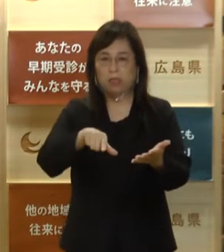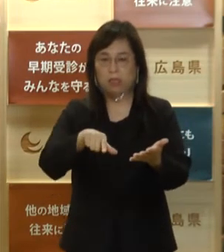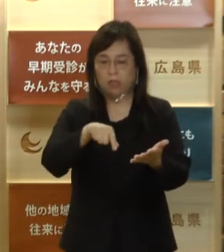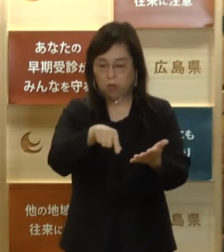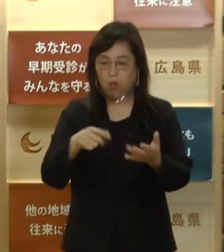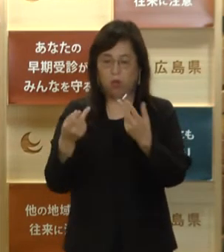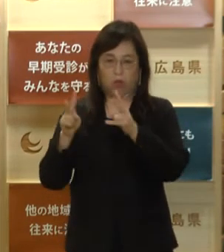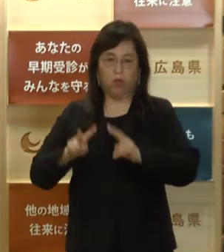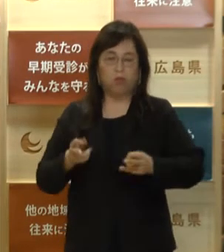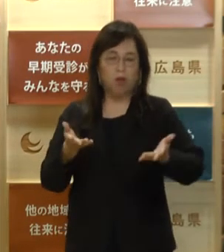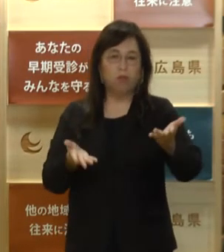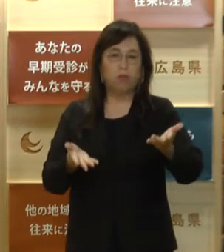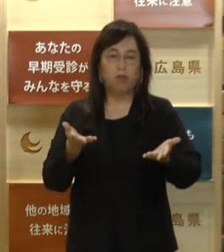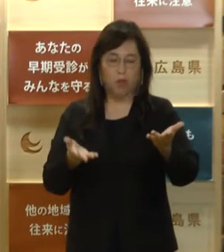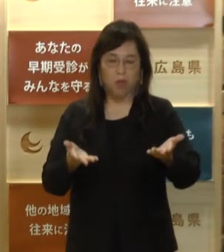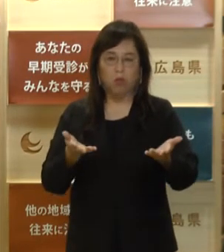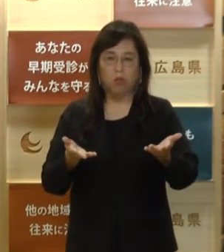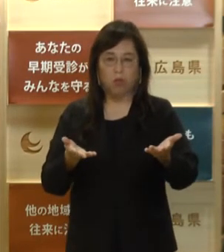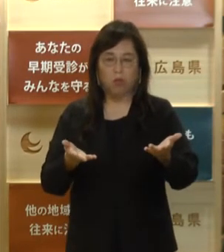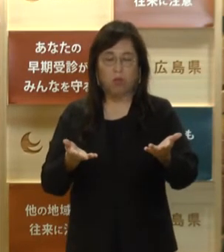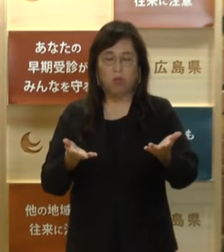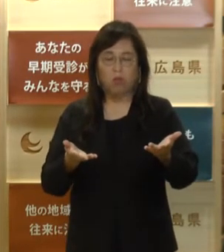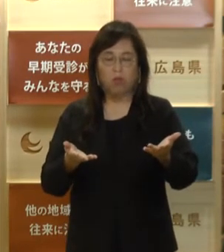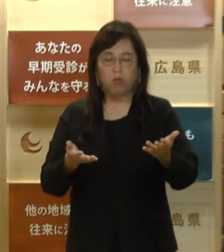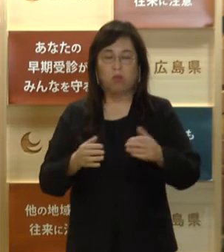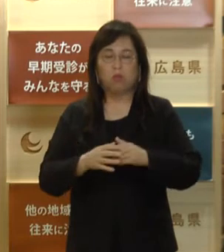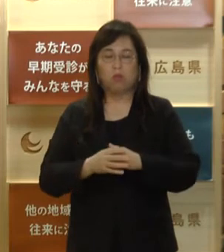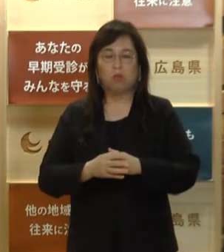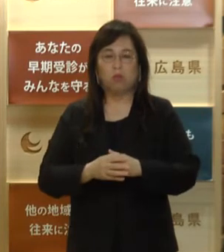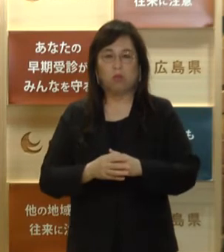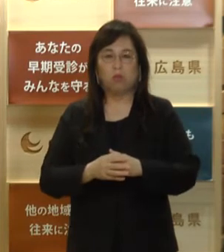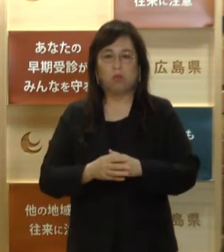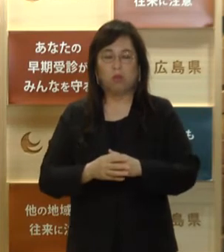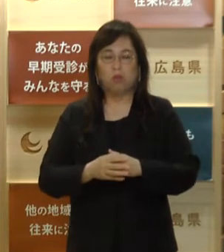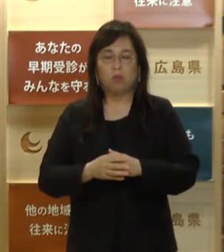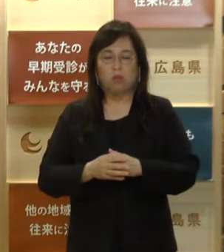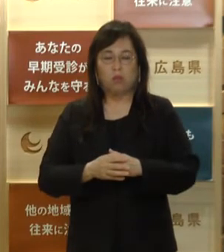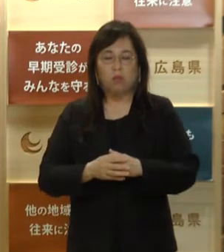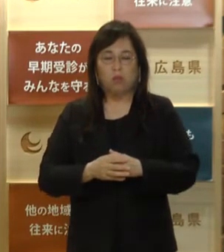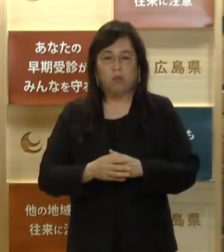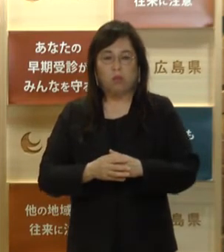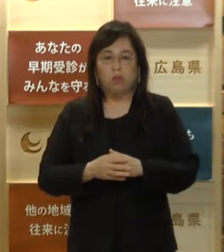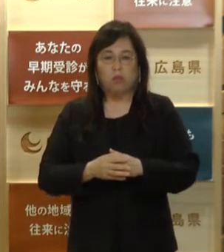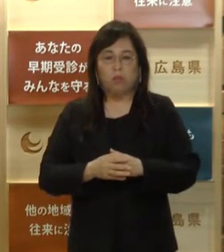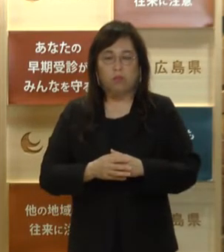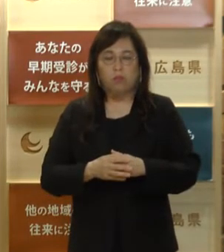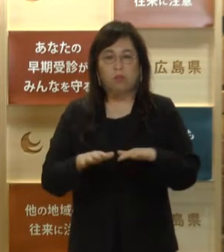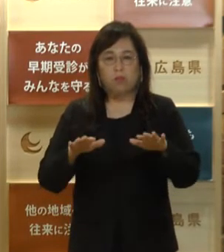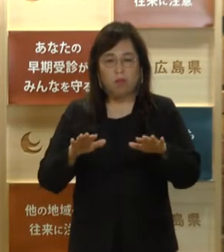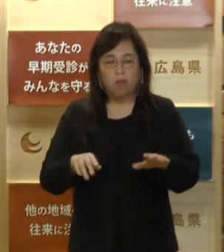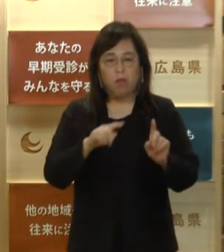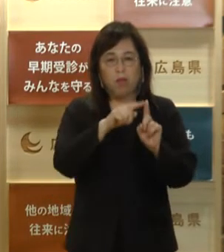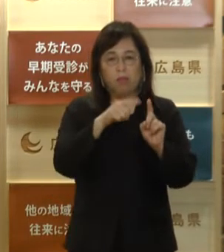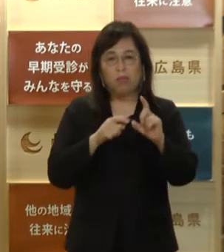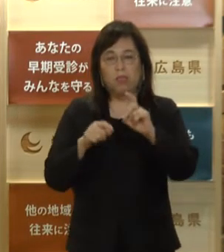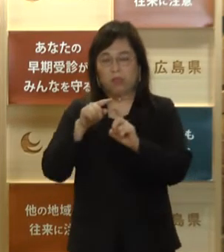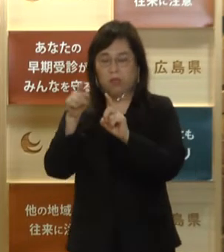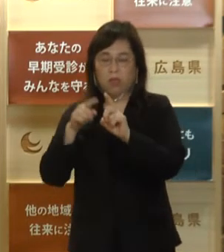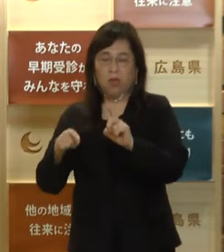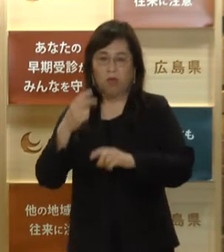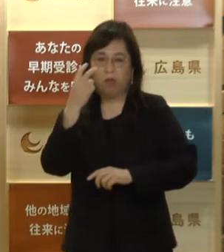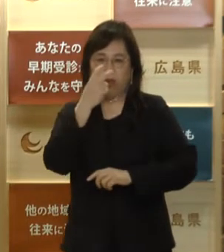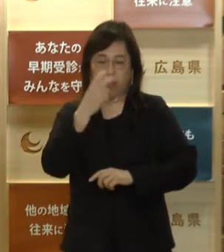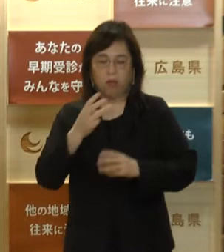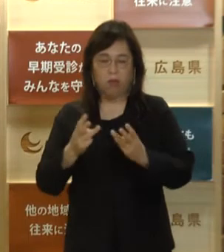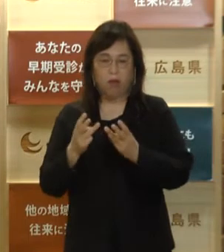染者数というのは抑え込まれている状況だと思うんですが、そのことと、このようにその PCR 検査をかなり拡充